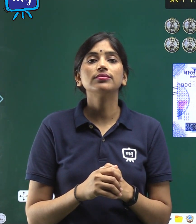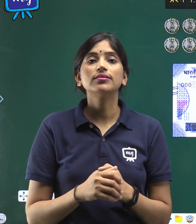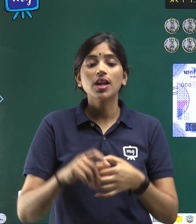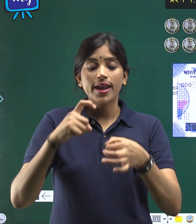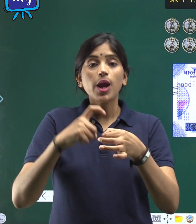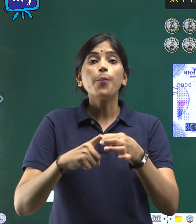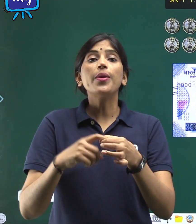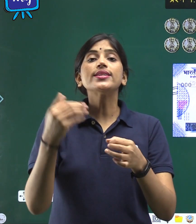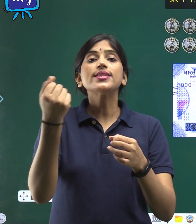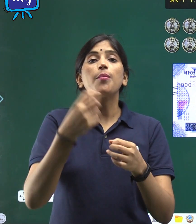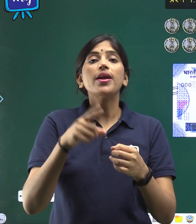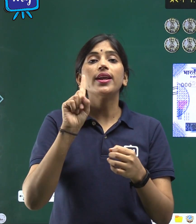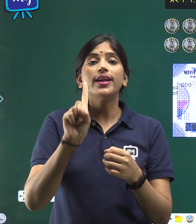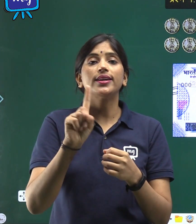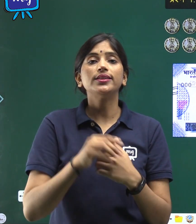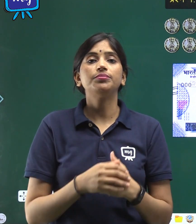प्रश्न नंबर 1,